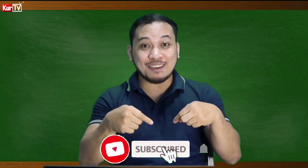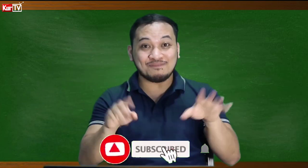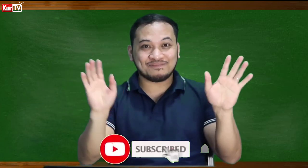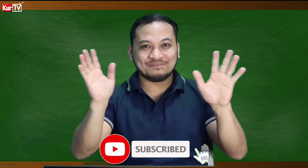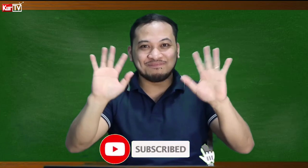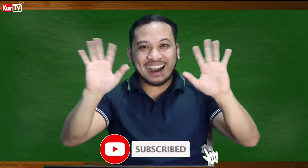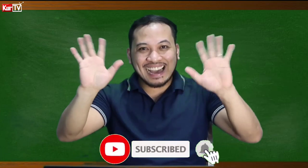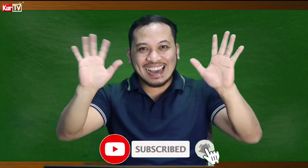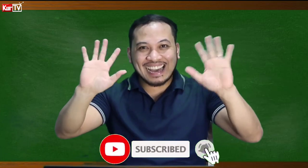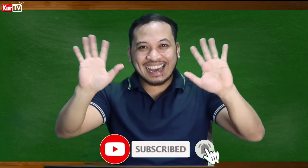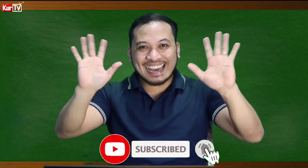Bye!